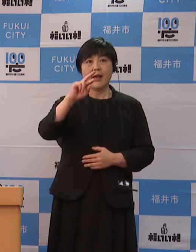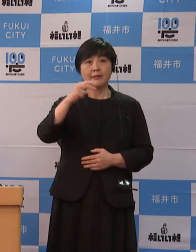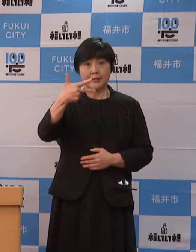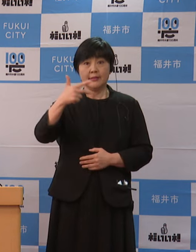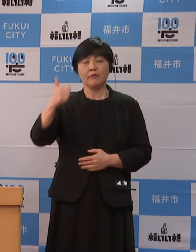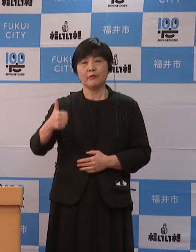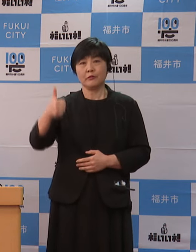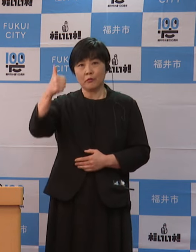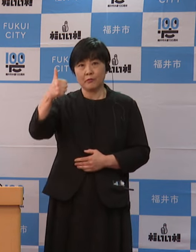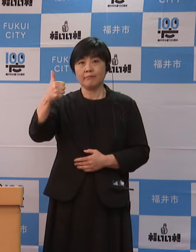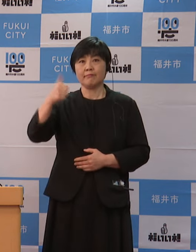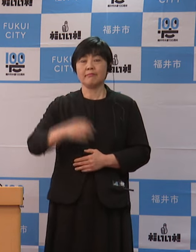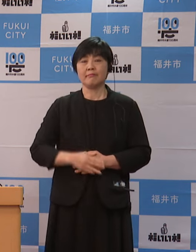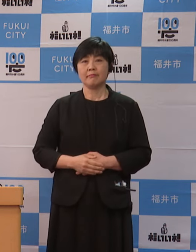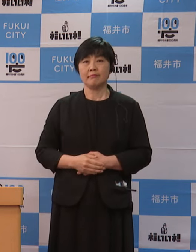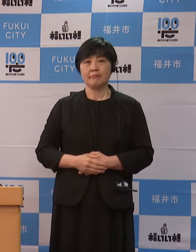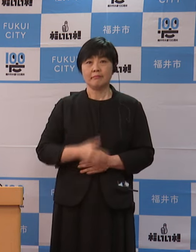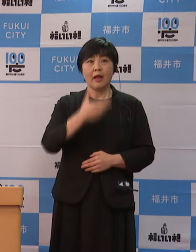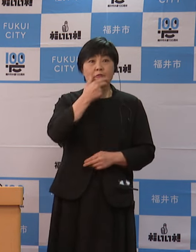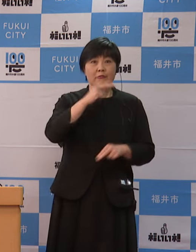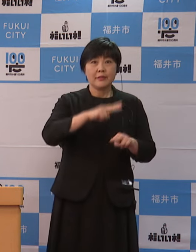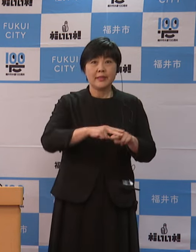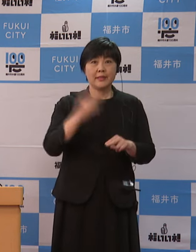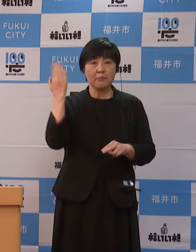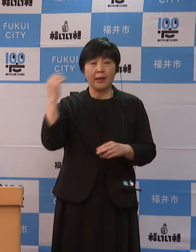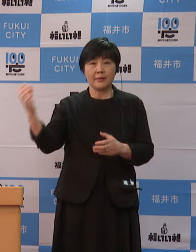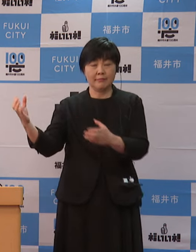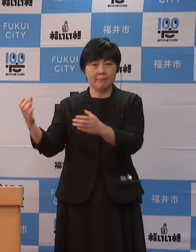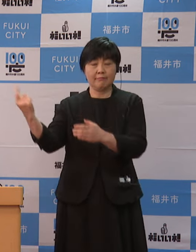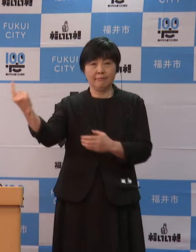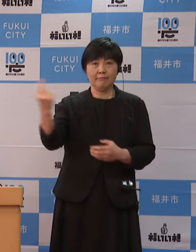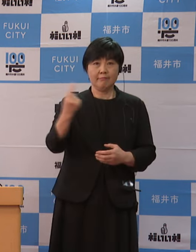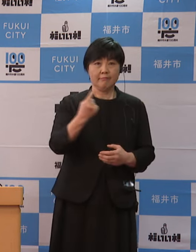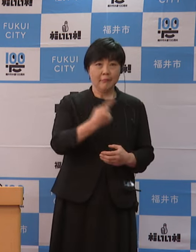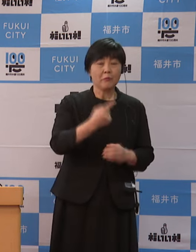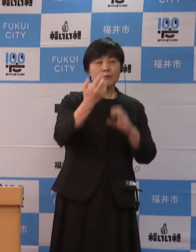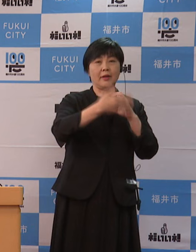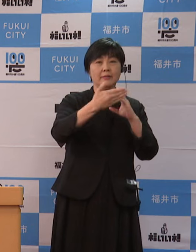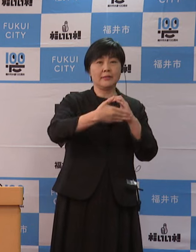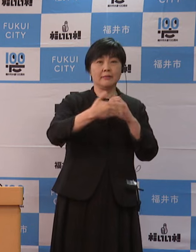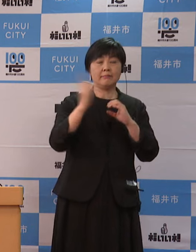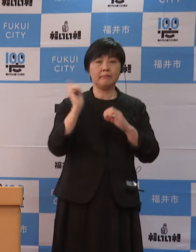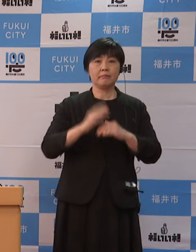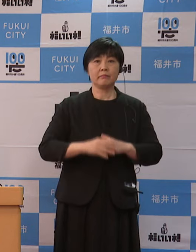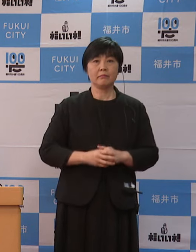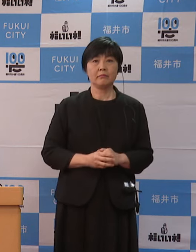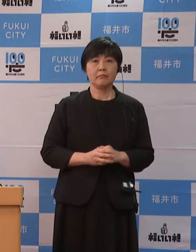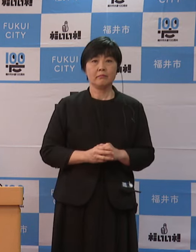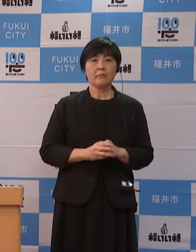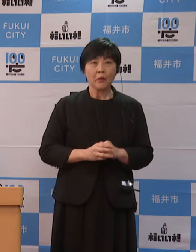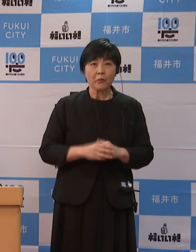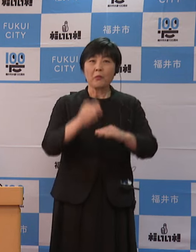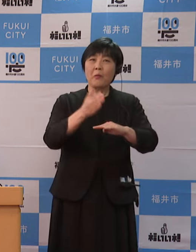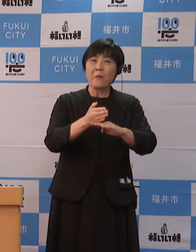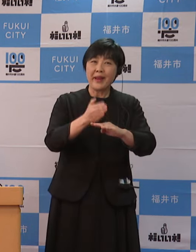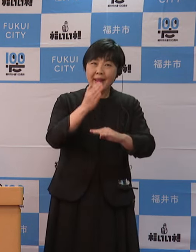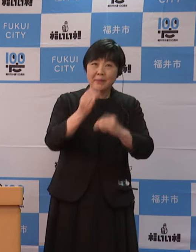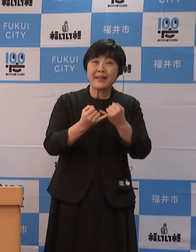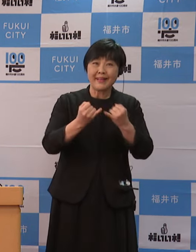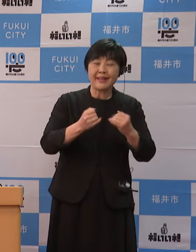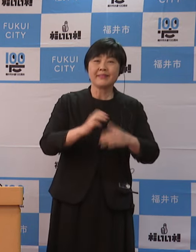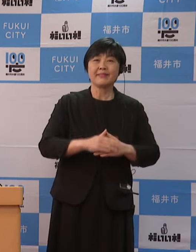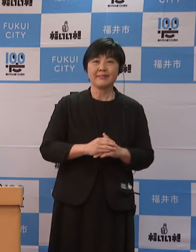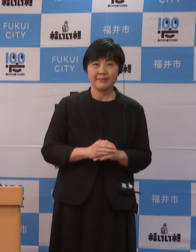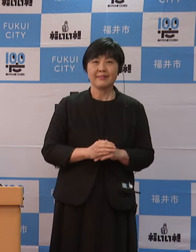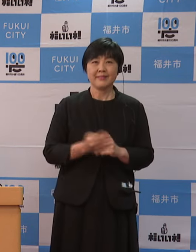ども、福井の方にいらっしゃった時の写真でございます。その返礼というわけではございませんけれども、今